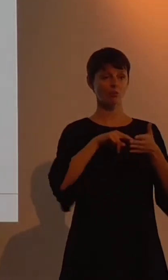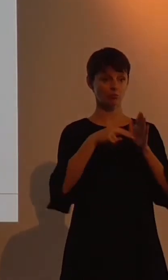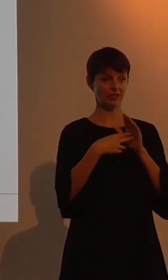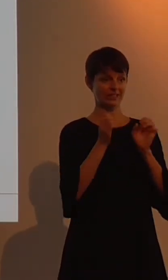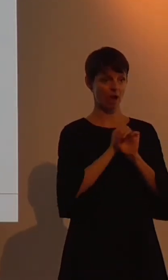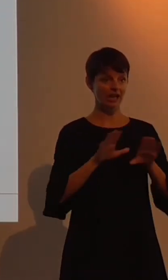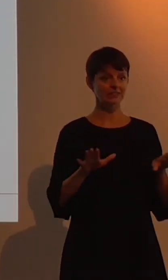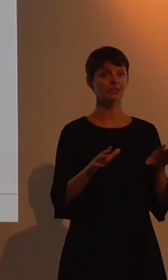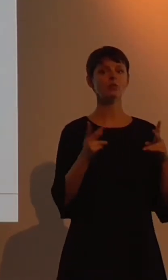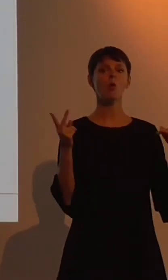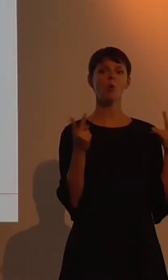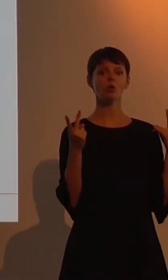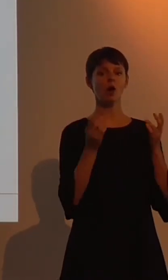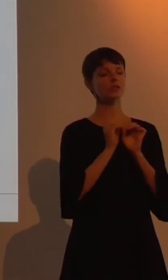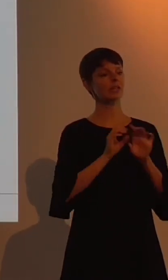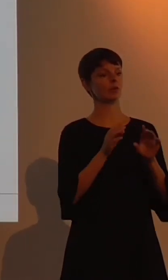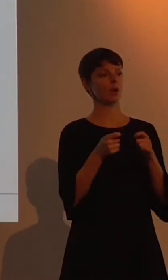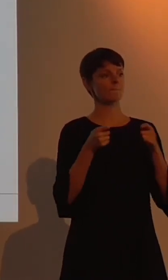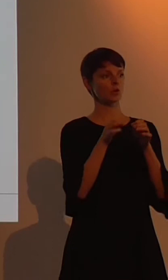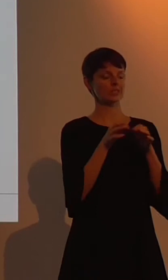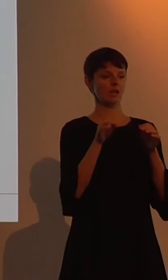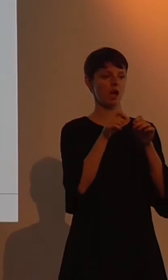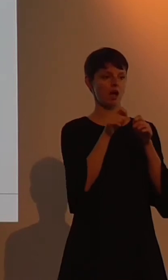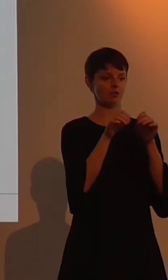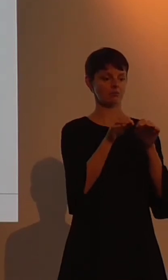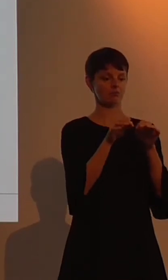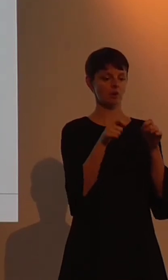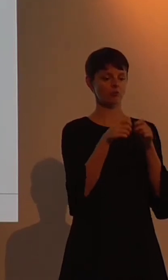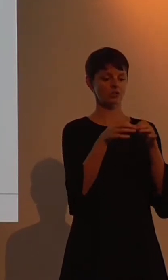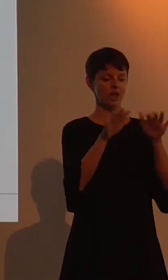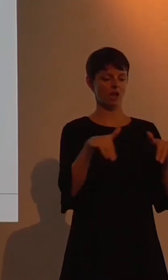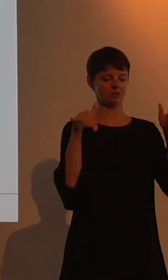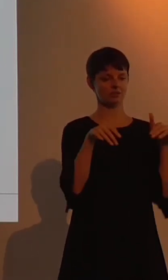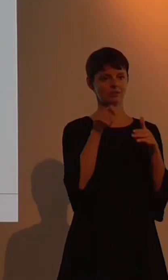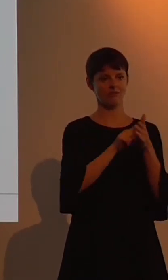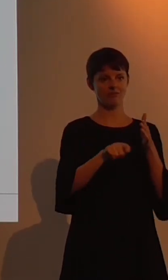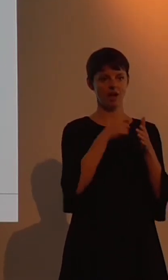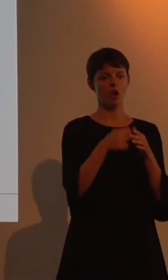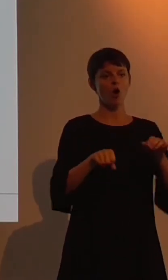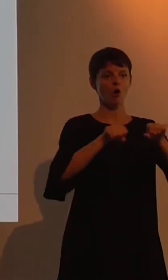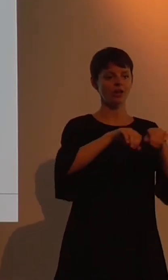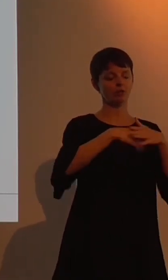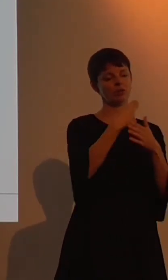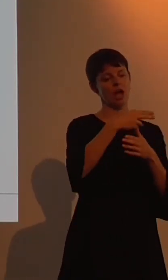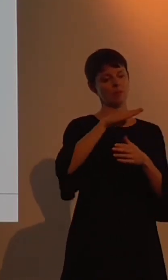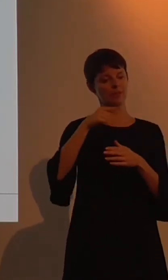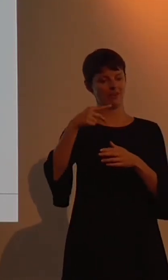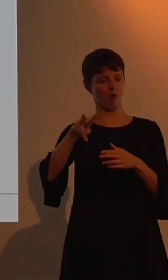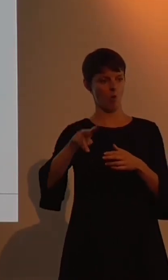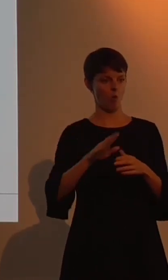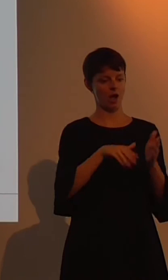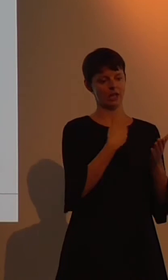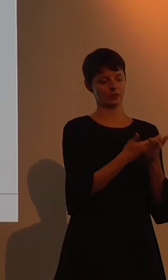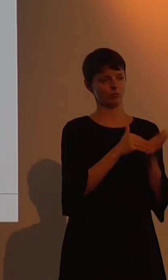Zeit Rückfragen und Anmerkungen. Vielen Dank für den Vortrag. Ich denke, es sind alle sehr zufrieden. Und nochmal einen Applaus für Sie. Dankeschön.